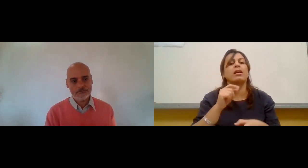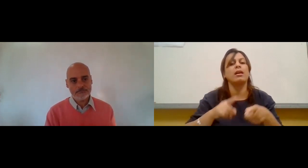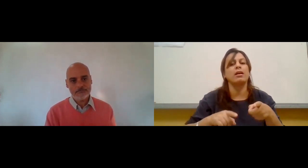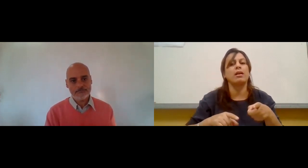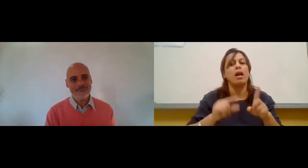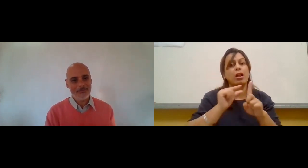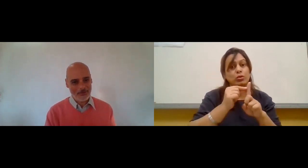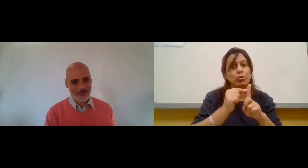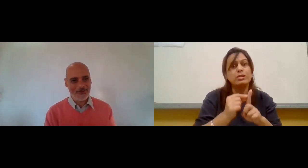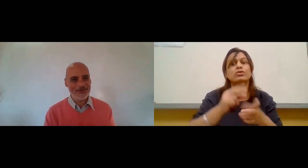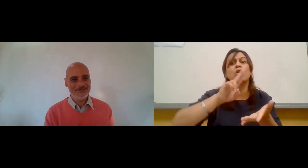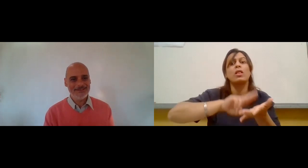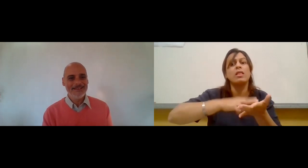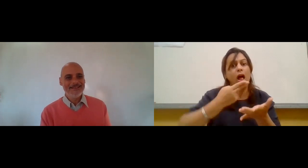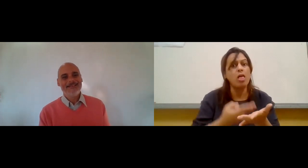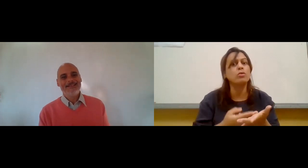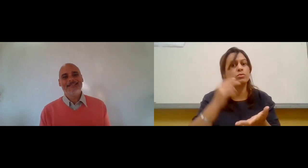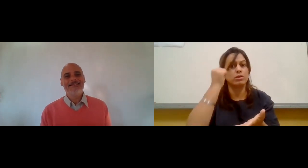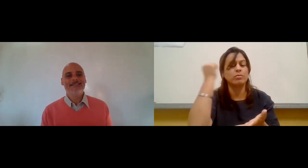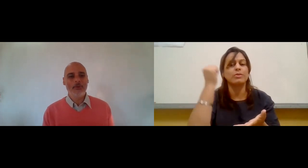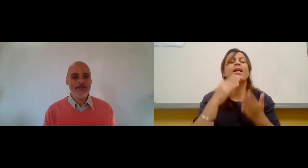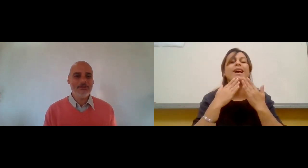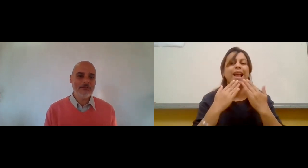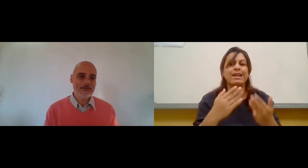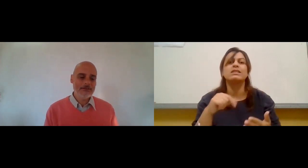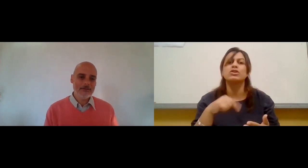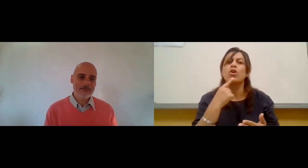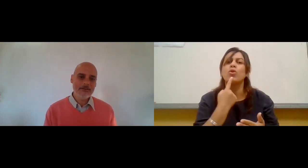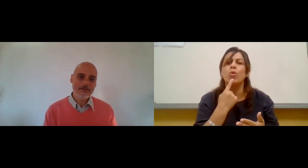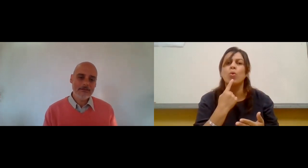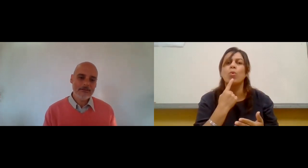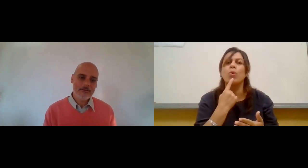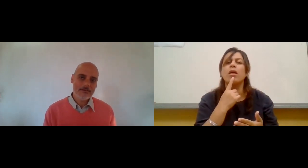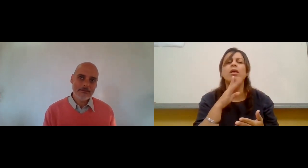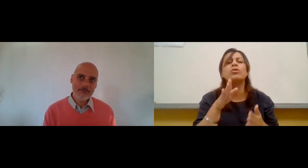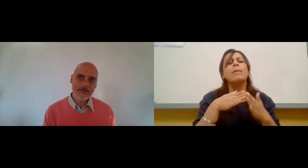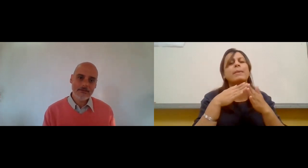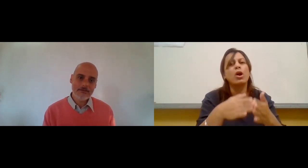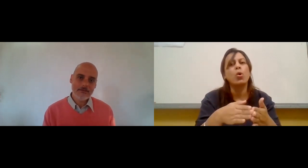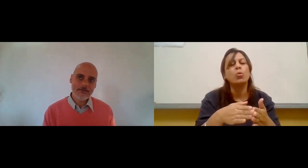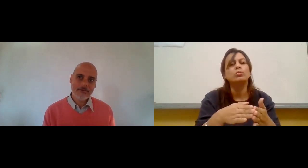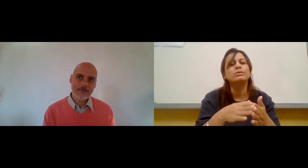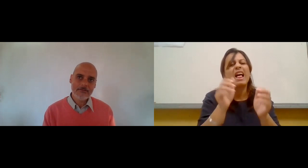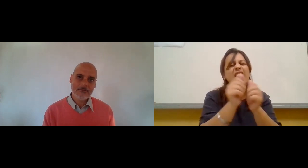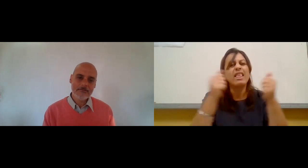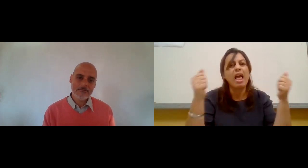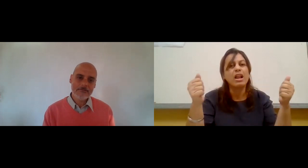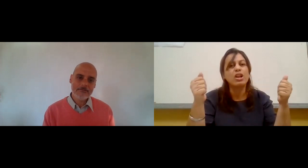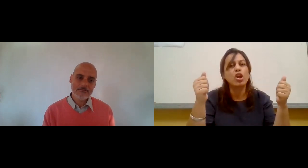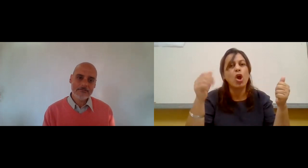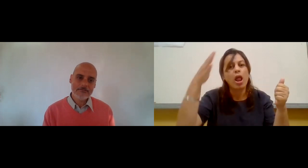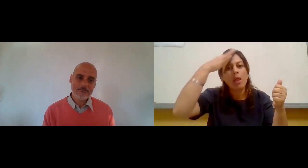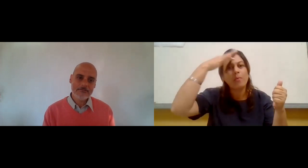Bien, muchas gracias. Era una duda que Por tenía favor. en la cabeza. Te consulto, lo que había salido en Diario El Pueblo, que decía el ingreso directo, ¿a qué